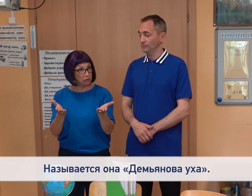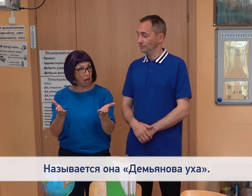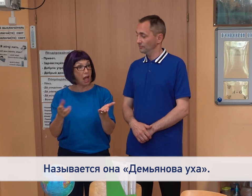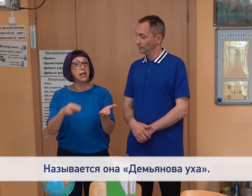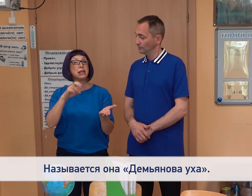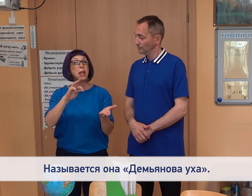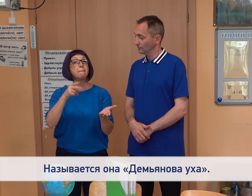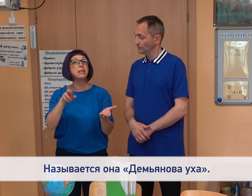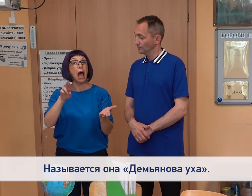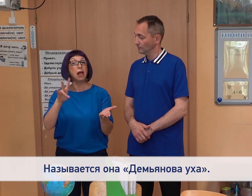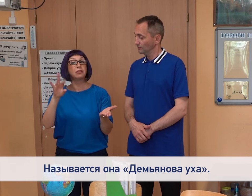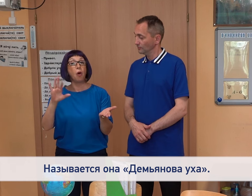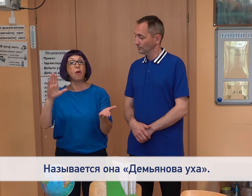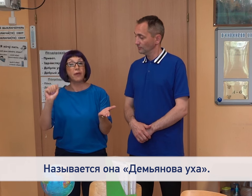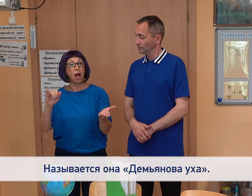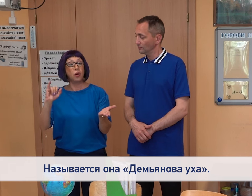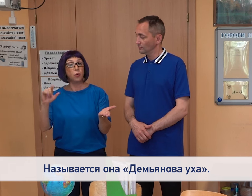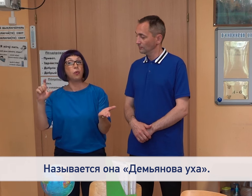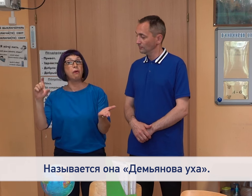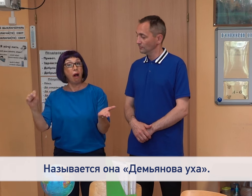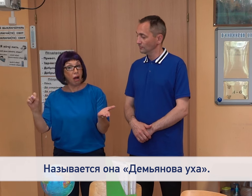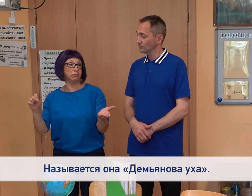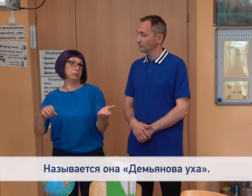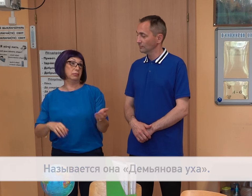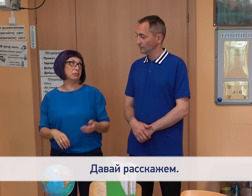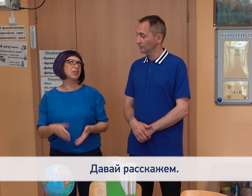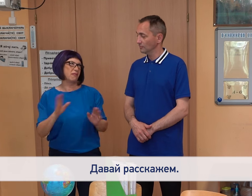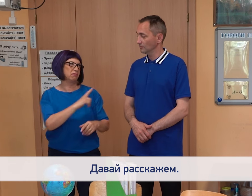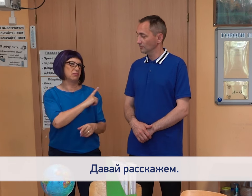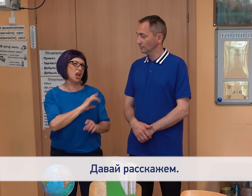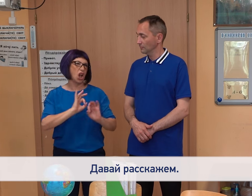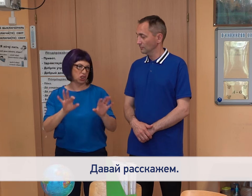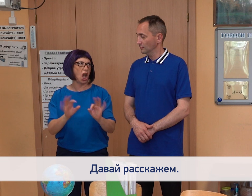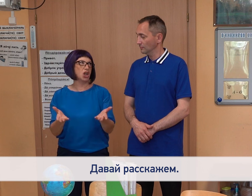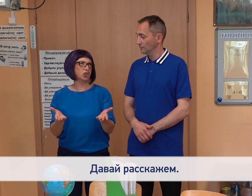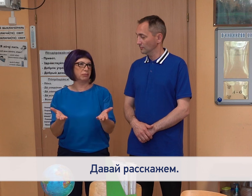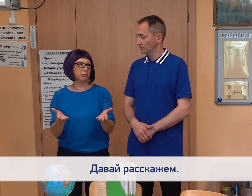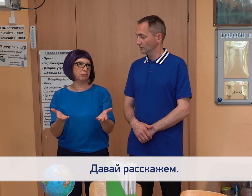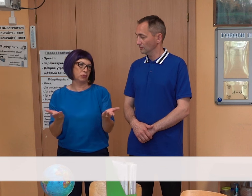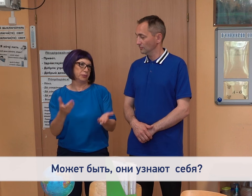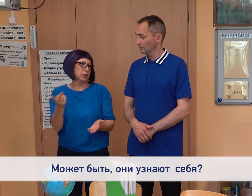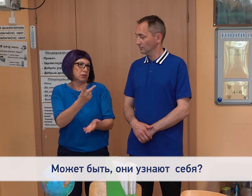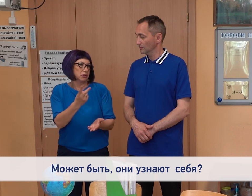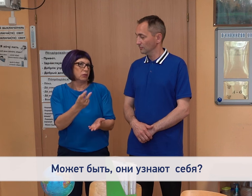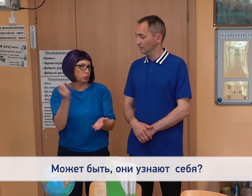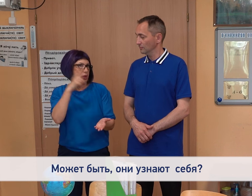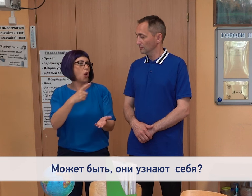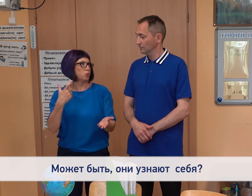Называется она «Демьянова уха». Давай расскажем. Может быть, они узнают